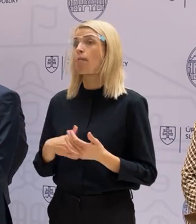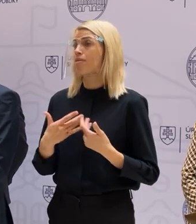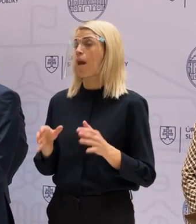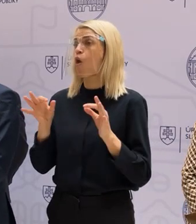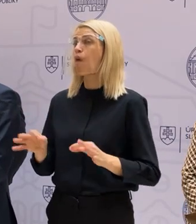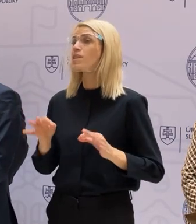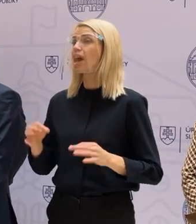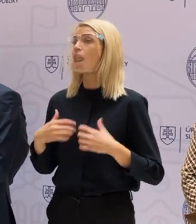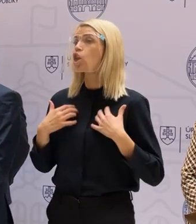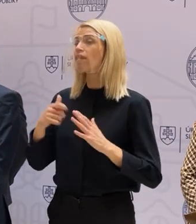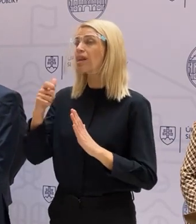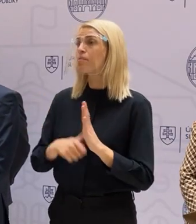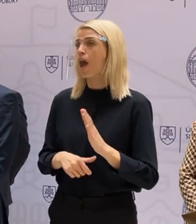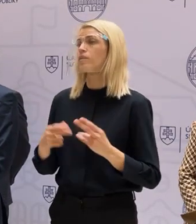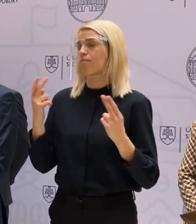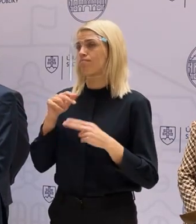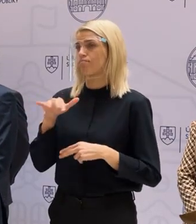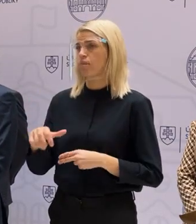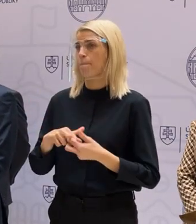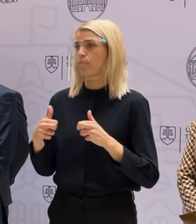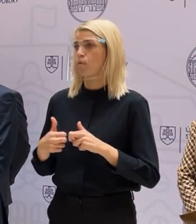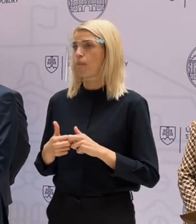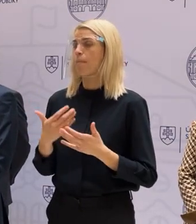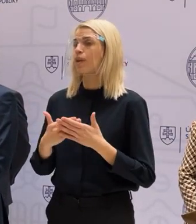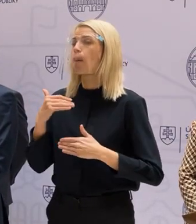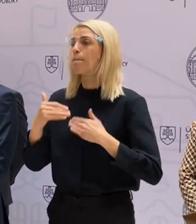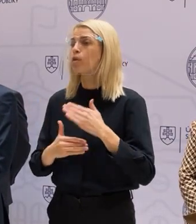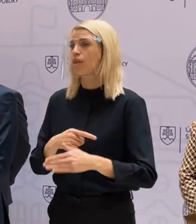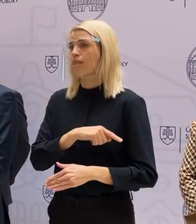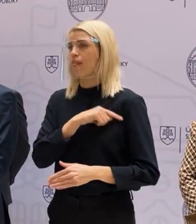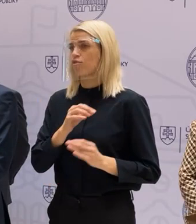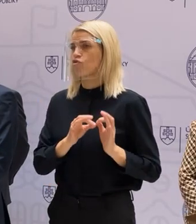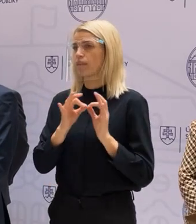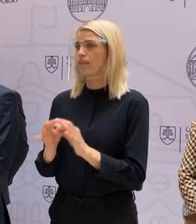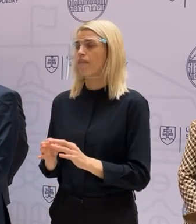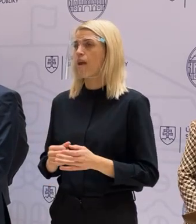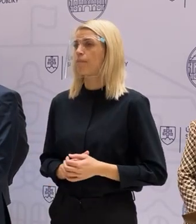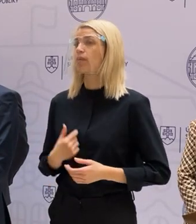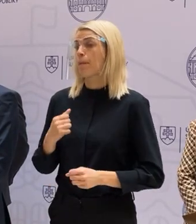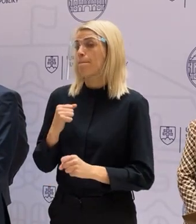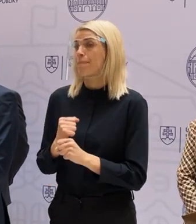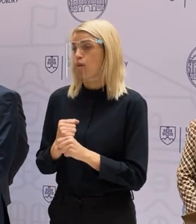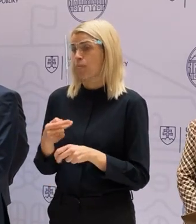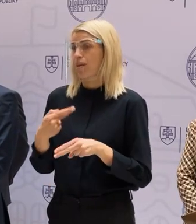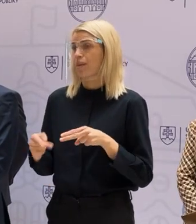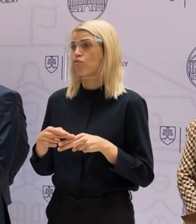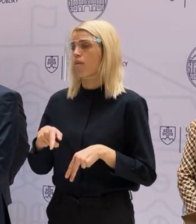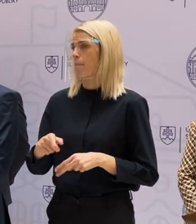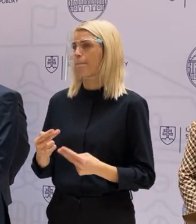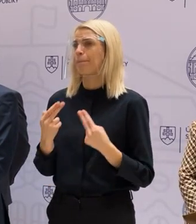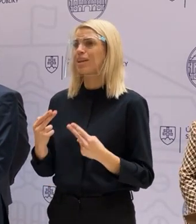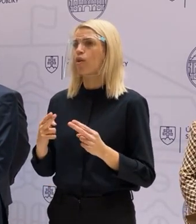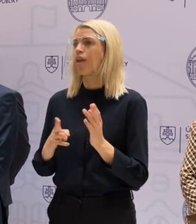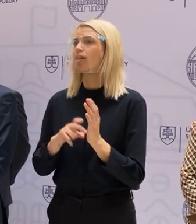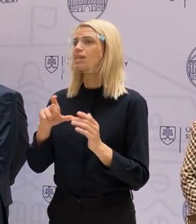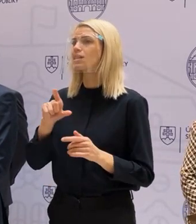tak ten problém tam je samozrejme, takže ten proces trochu dlhšie trvá. Pracujeme na tom, je to samozrejme priorita NCZD, ktorú